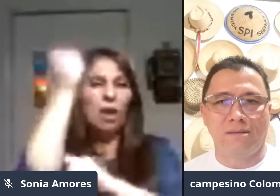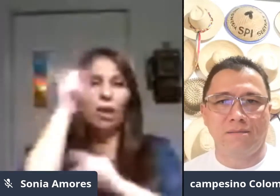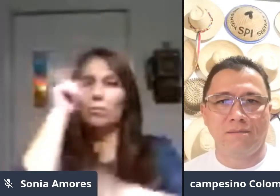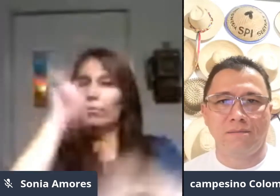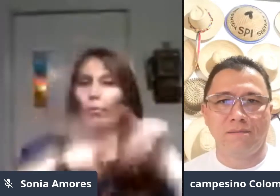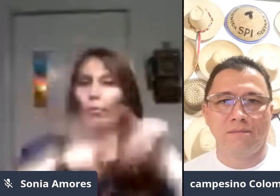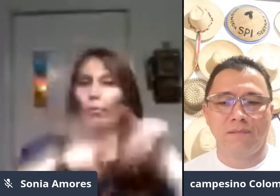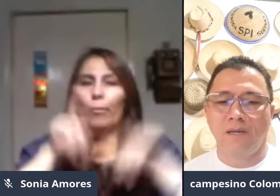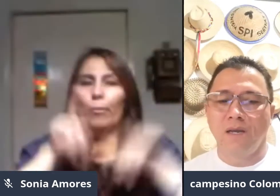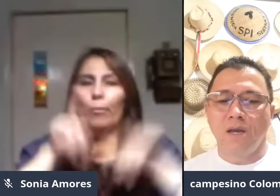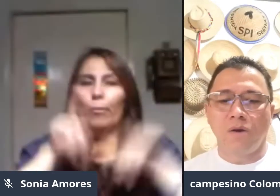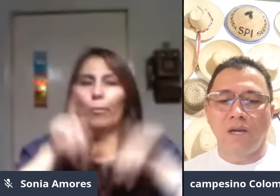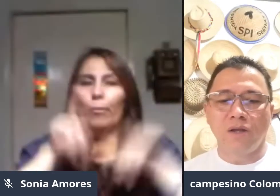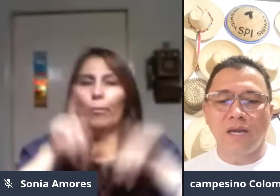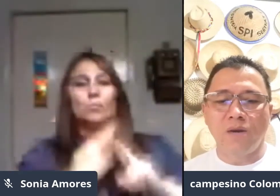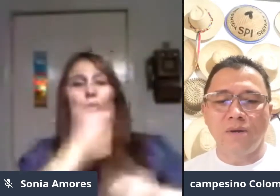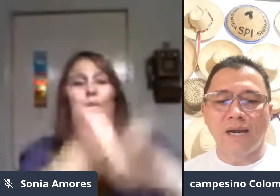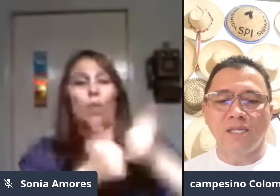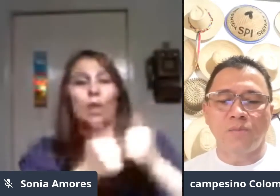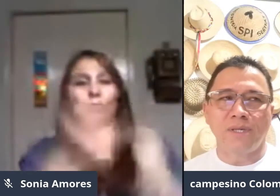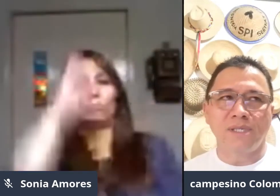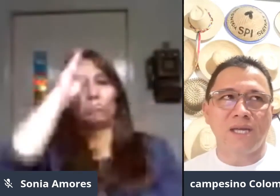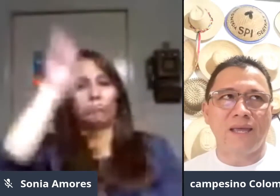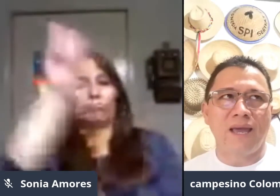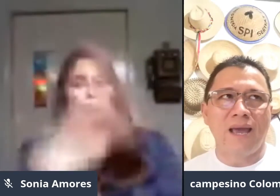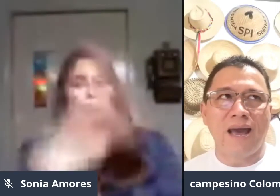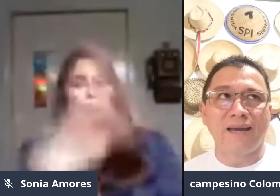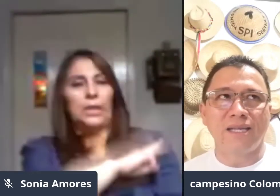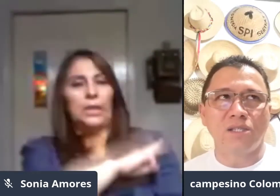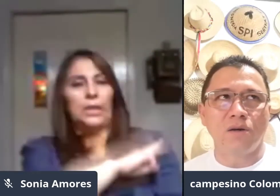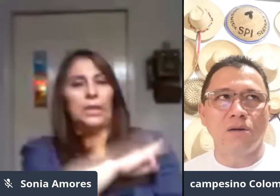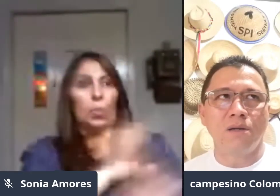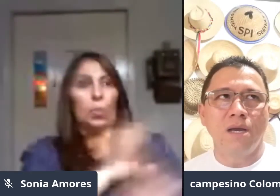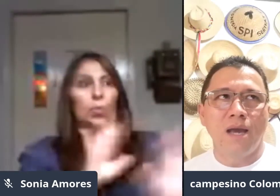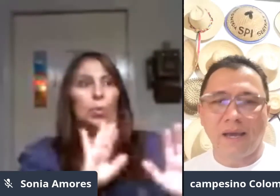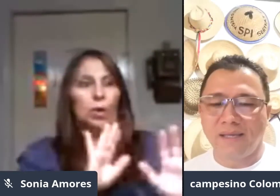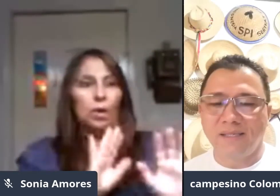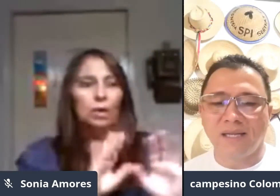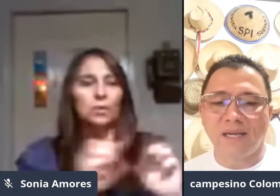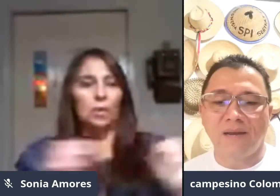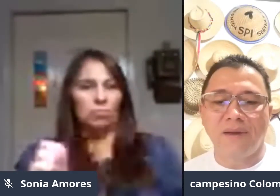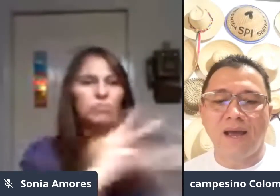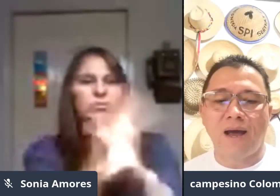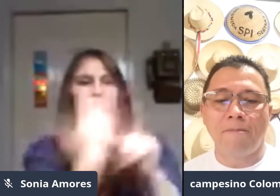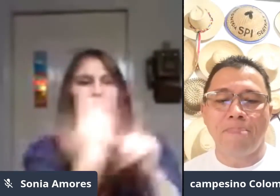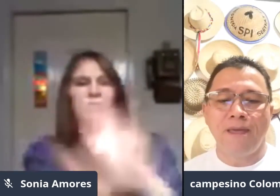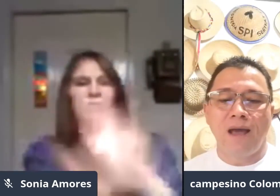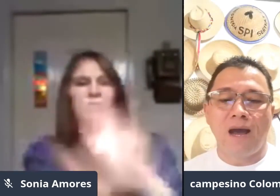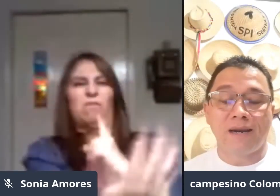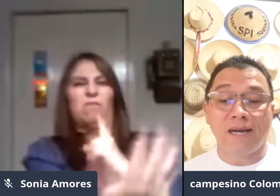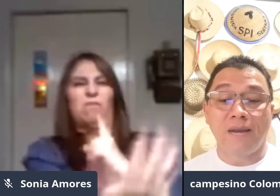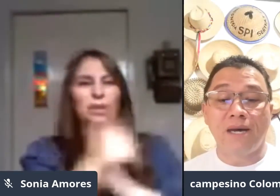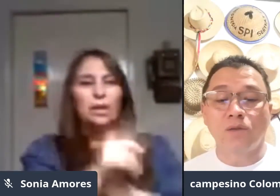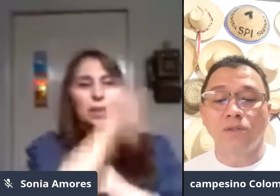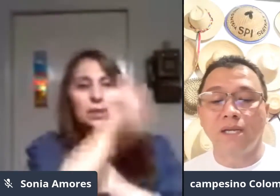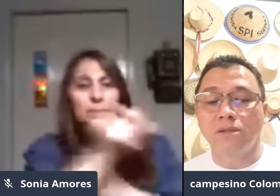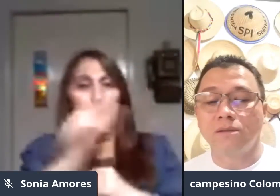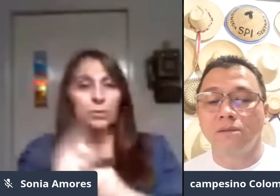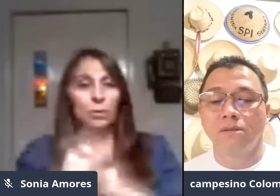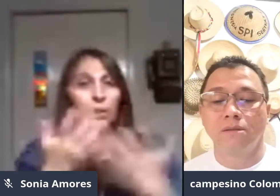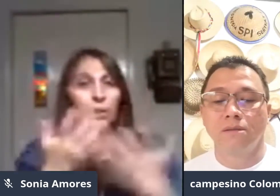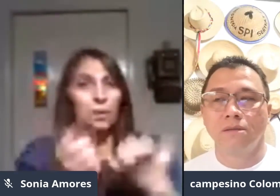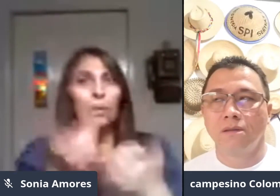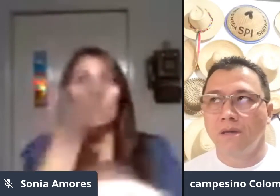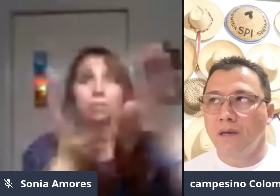militar. Con ello traen una respuesta de agresión a quien se atreve a reclamar sus